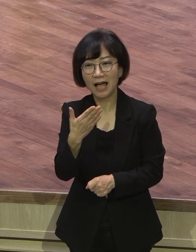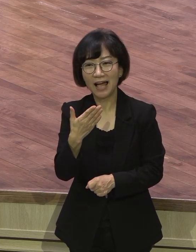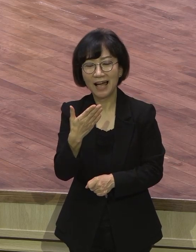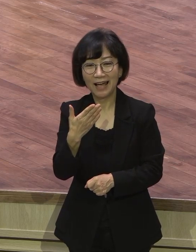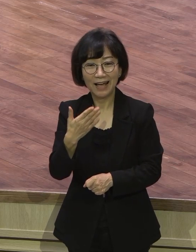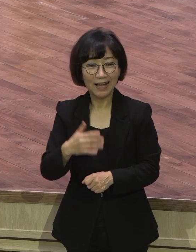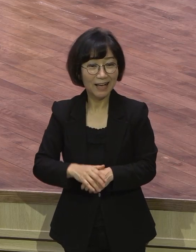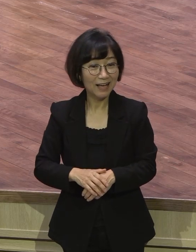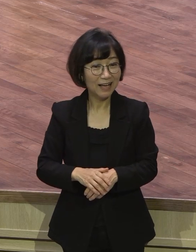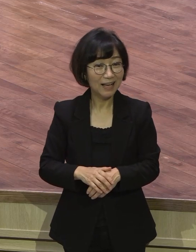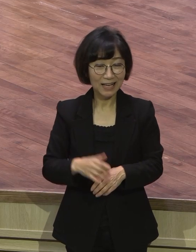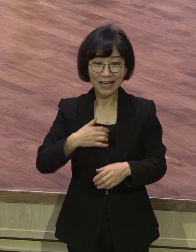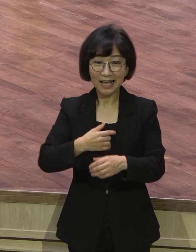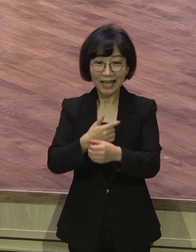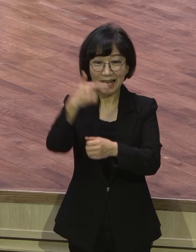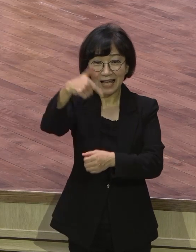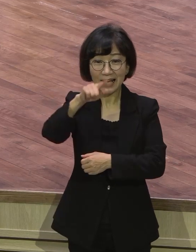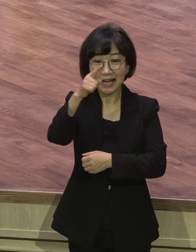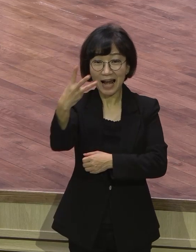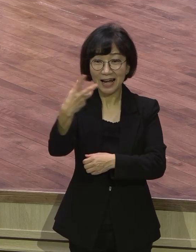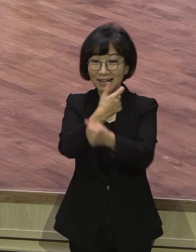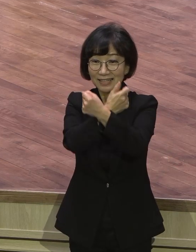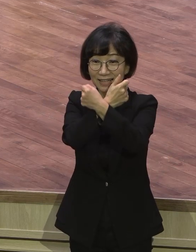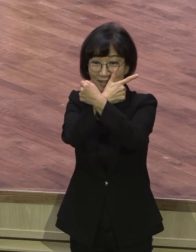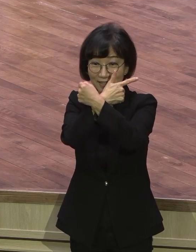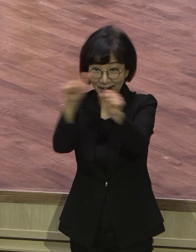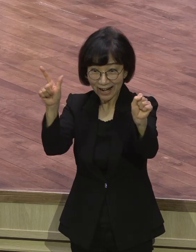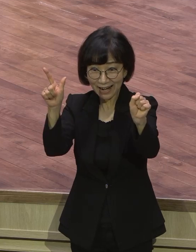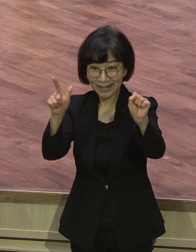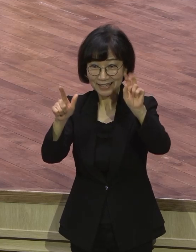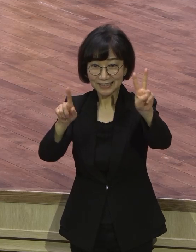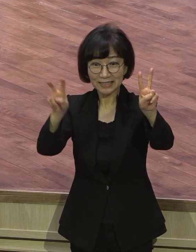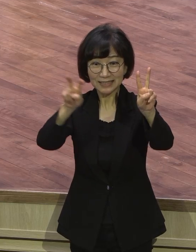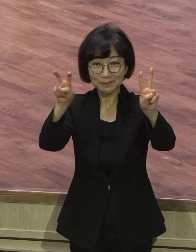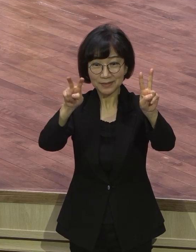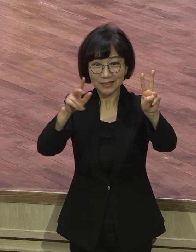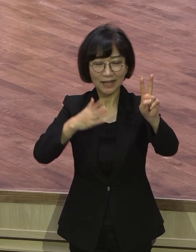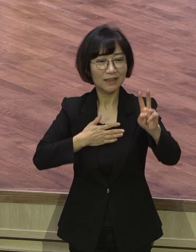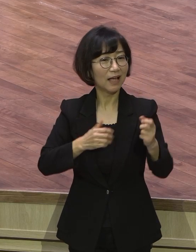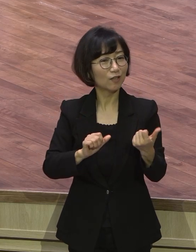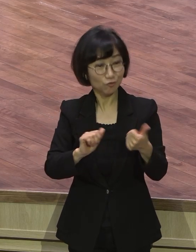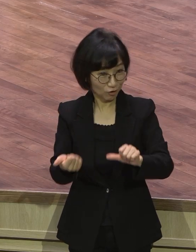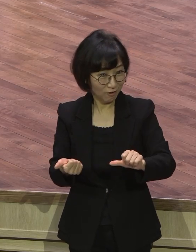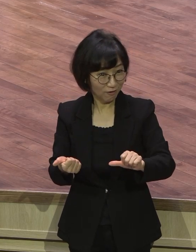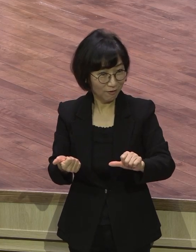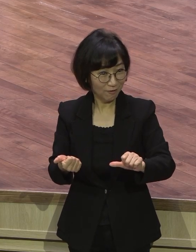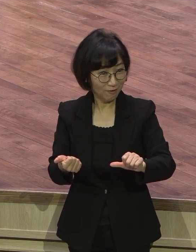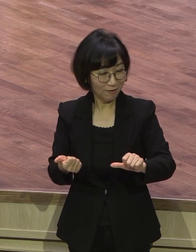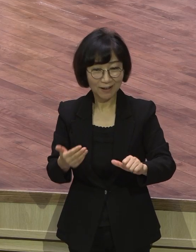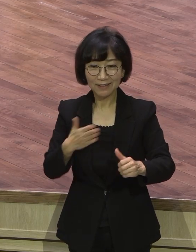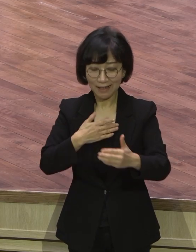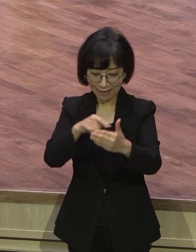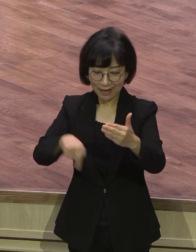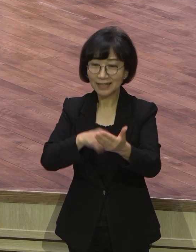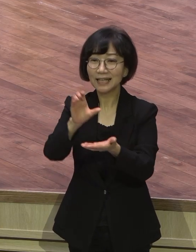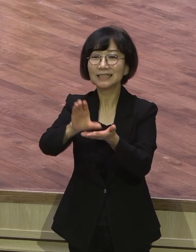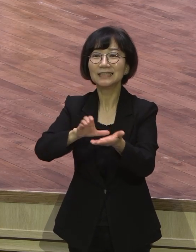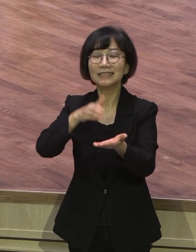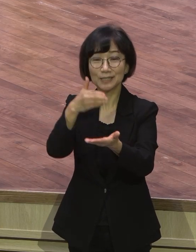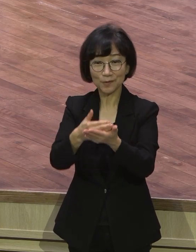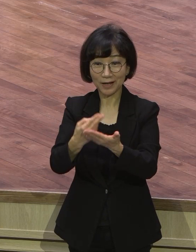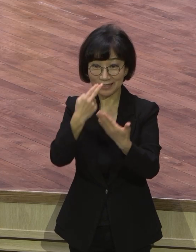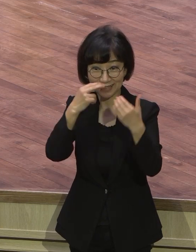즉게 말해서 갈라디아 이장 이슬절에 삶을 살아야 된다. 나는 죽고 내 안에 그리스도가